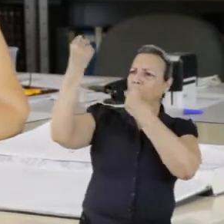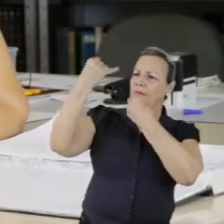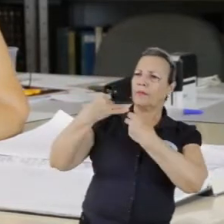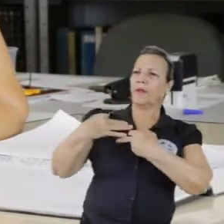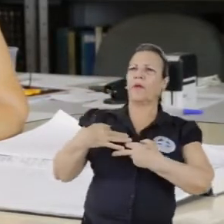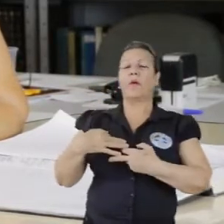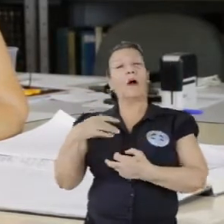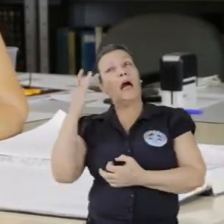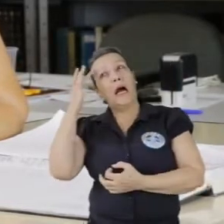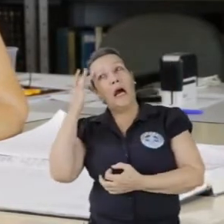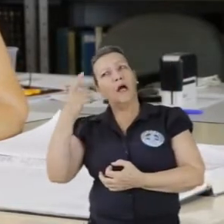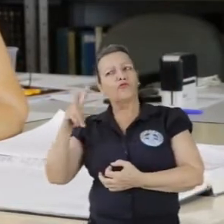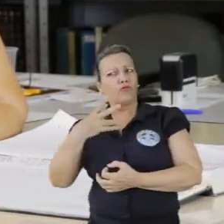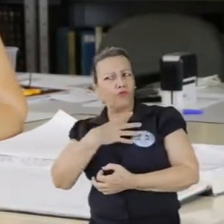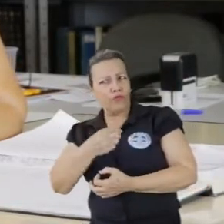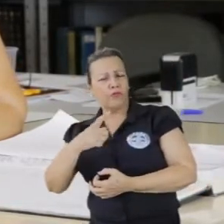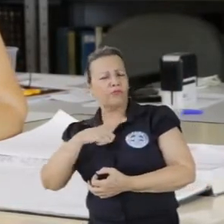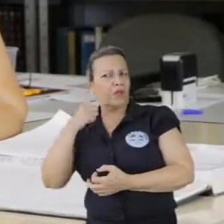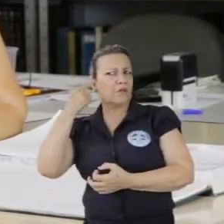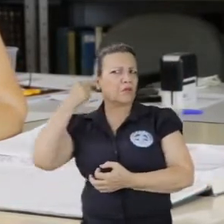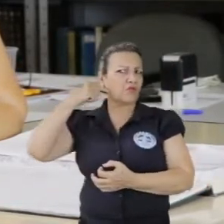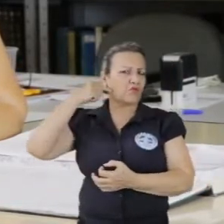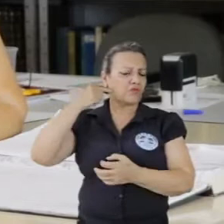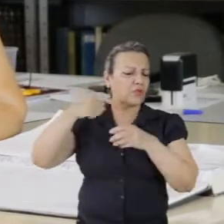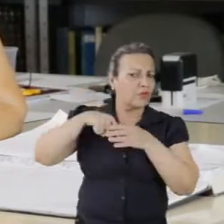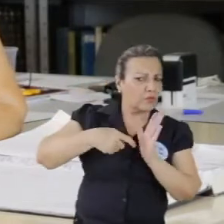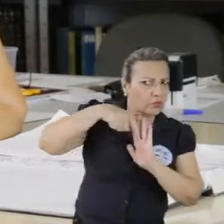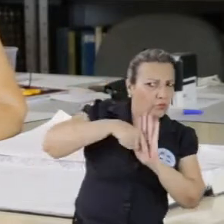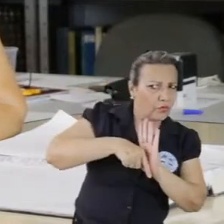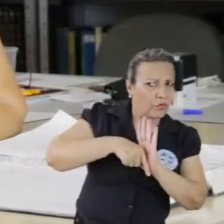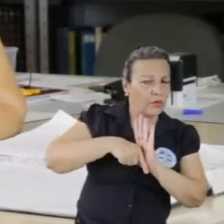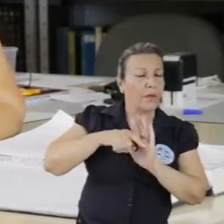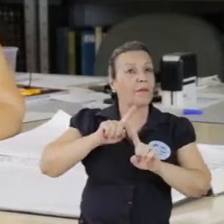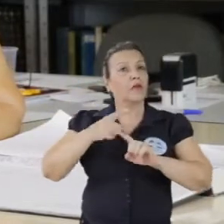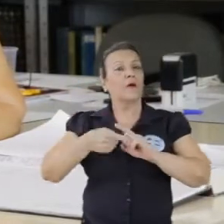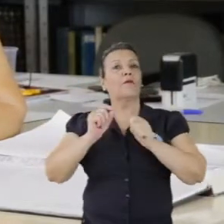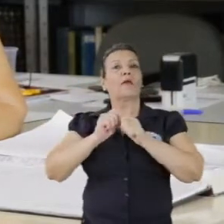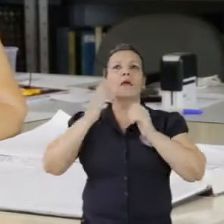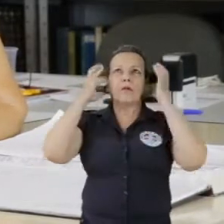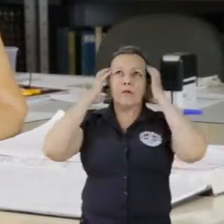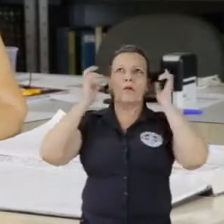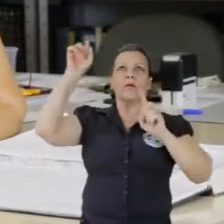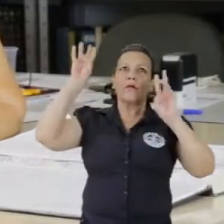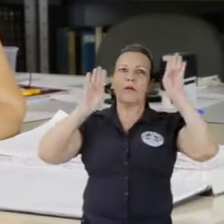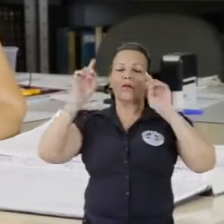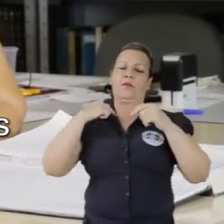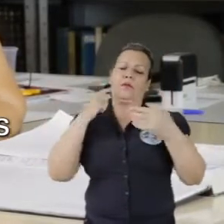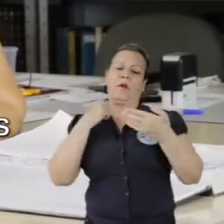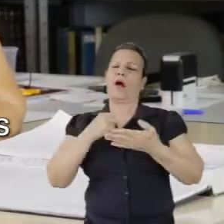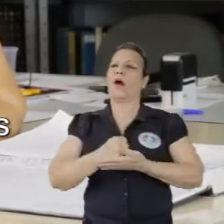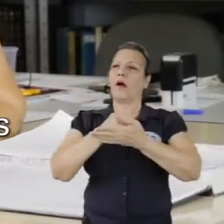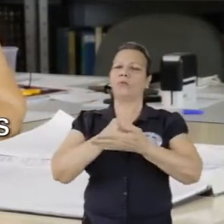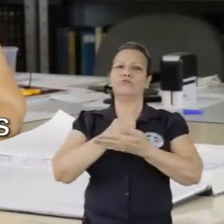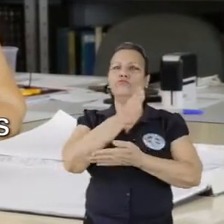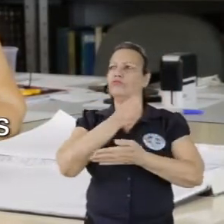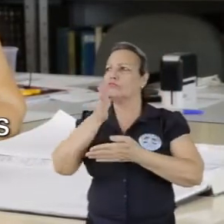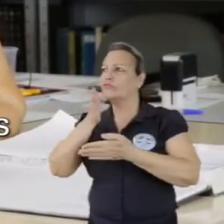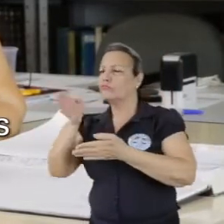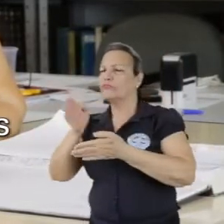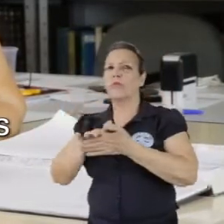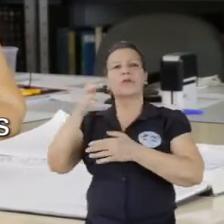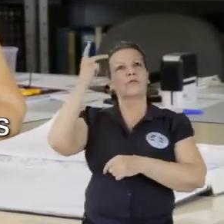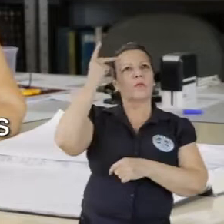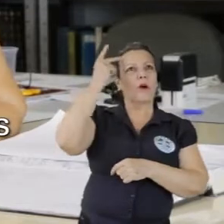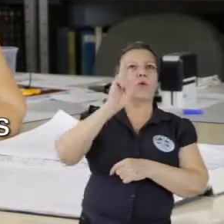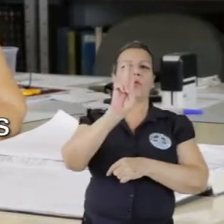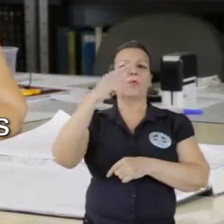que o seu menino tem uma surdez, mas assim, vamos fazer uns exames, enfim. Aí nós fomos para a USP, São